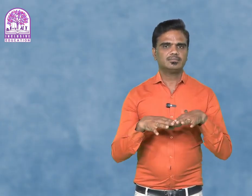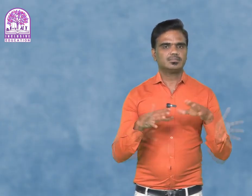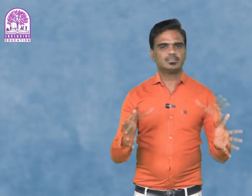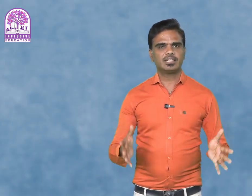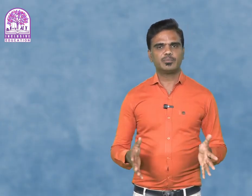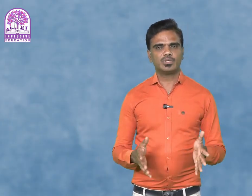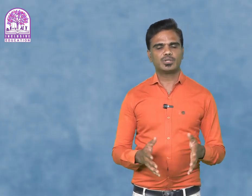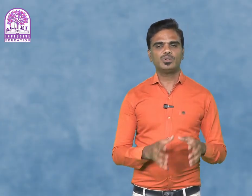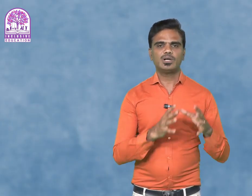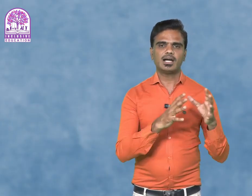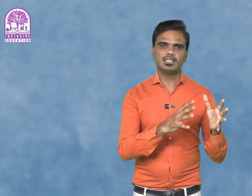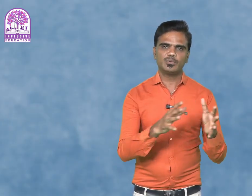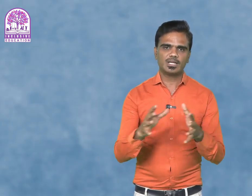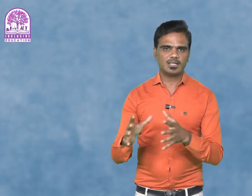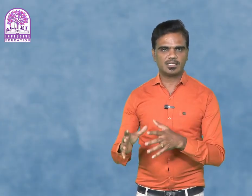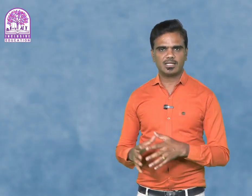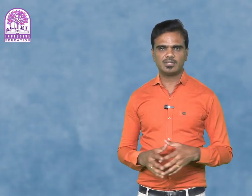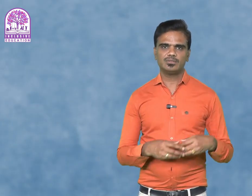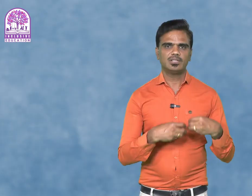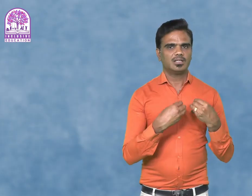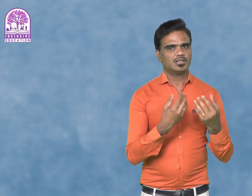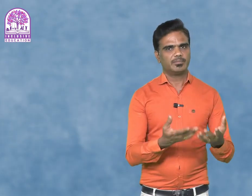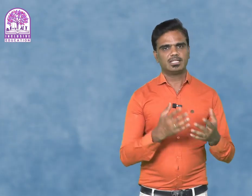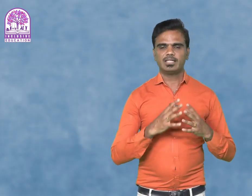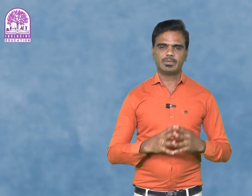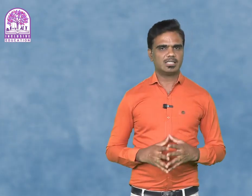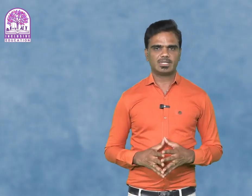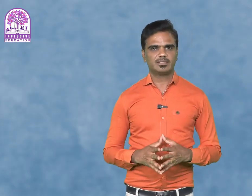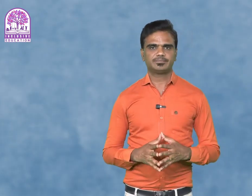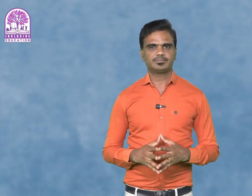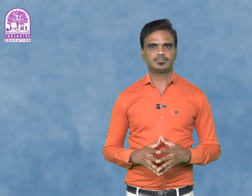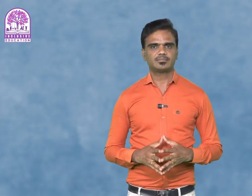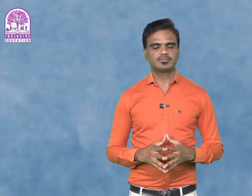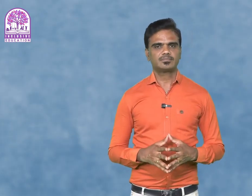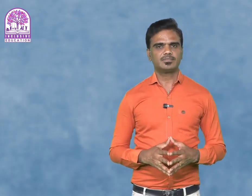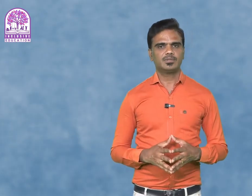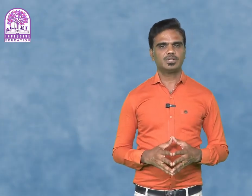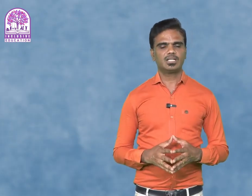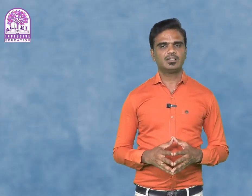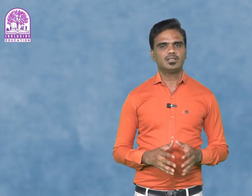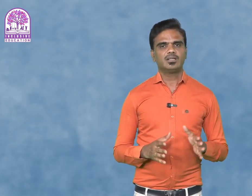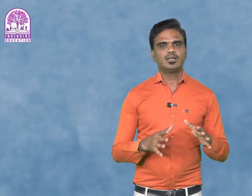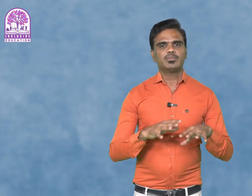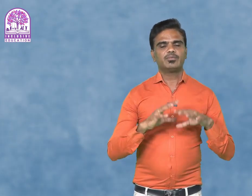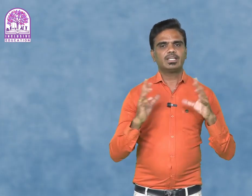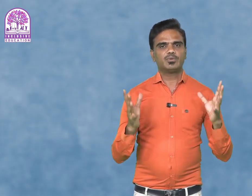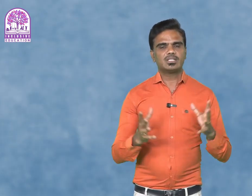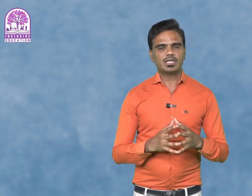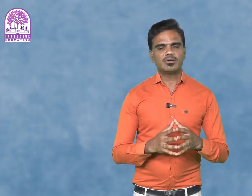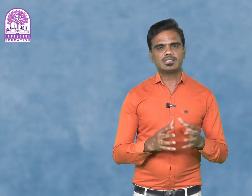இது என்னென்ன பொருள் இருக்கோ அதில் உள்ள கலர்ஸ் எல்லாத்தையும் பார்த்து அதை ப்ராக்டிஸ் பண்ணுங்கள். புரியுதுங்களா. இப்போ வீட்டில் உள்ள சரௌண்டிங்ஸில்